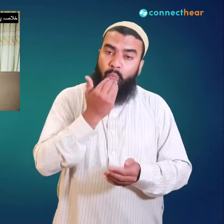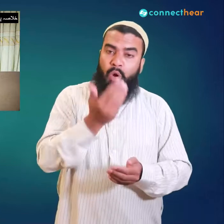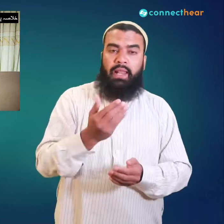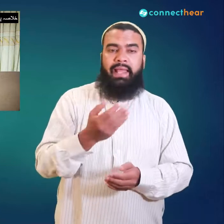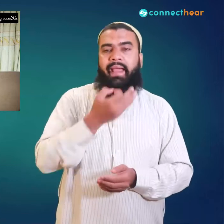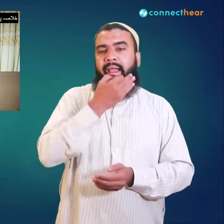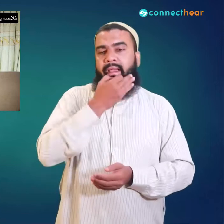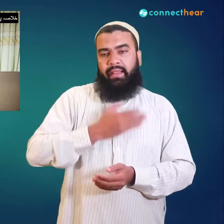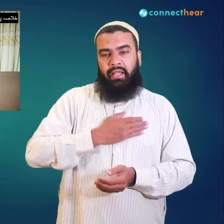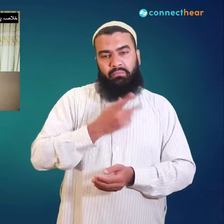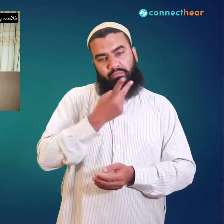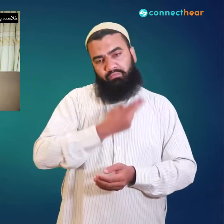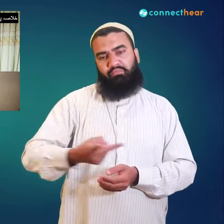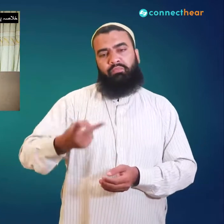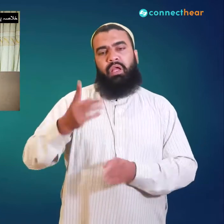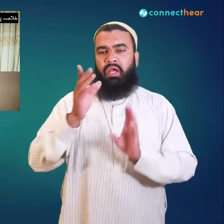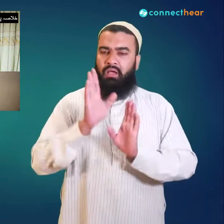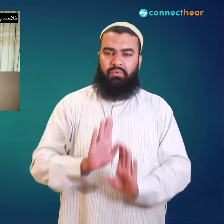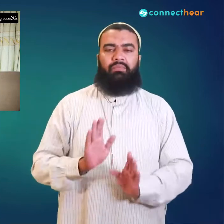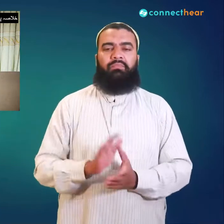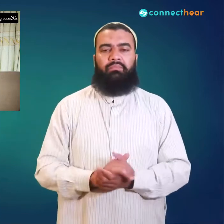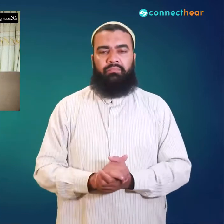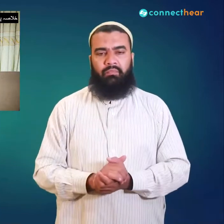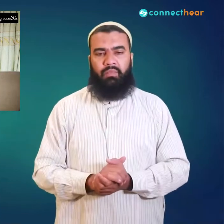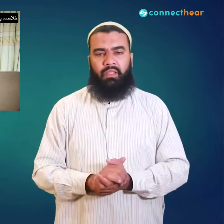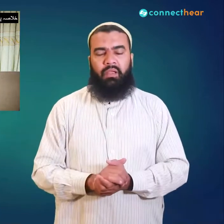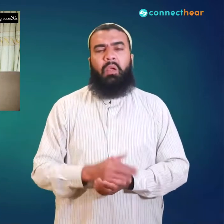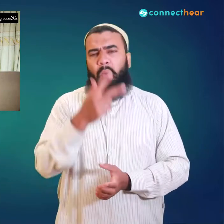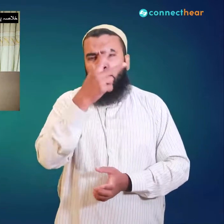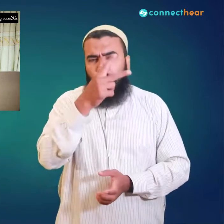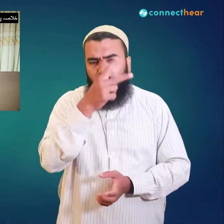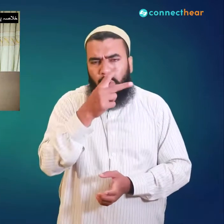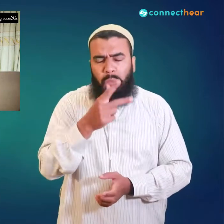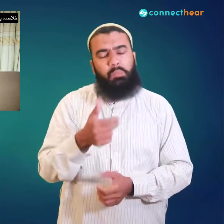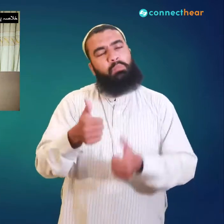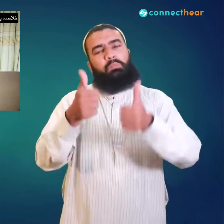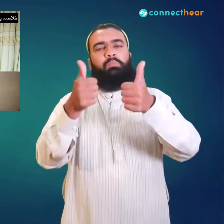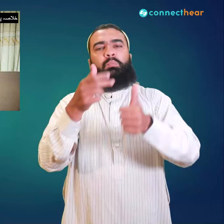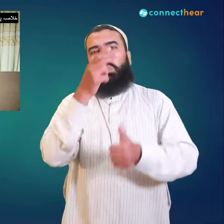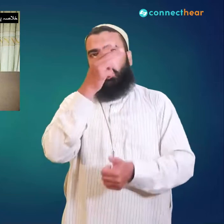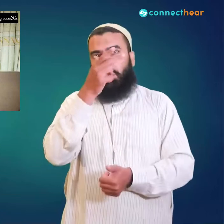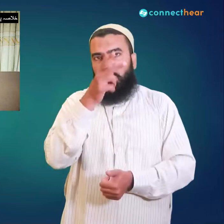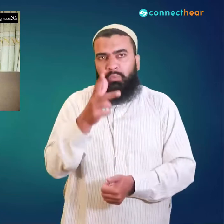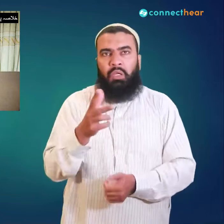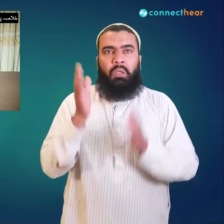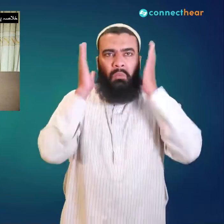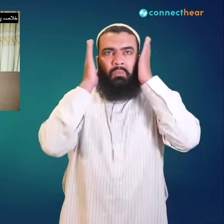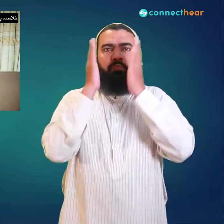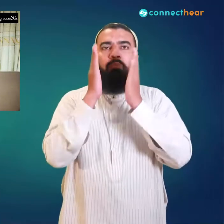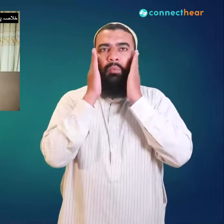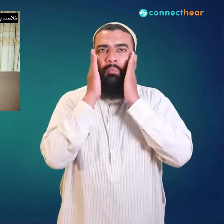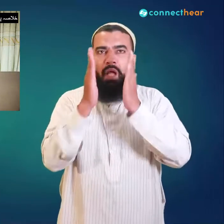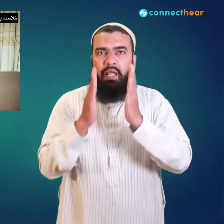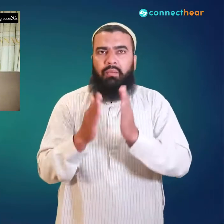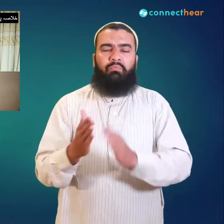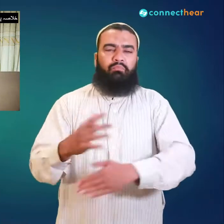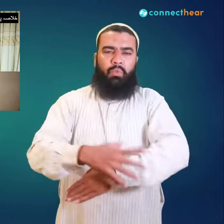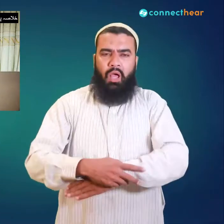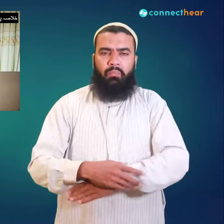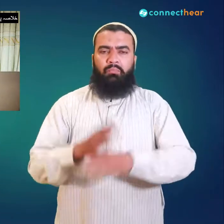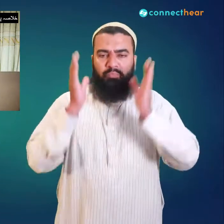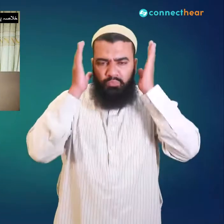وہ تو منسوخ فرما دیا گیا، البتہ نفلی عبادات کا جو اجر باقی مہینوں میں ہے وہ ان مہینوں میں بھی جاری